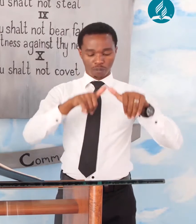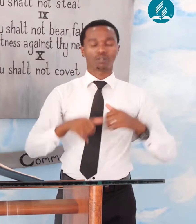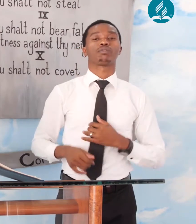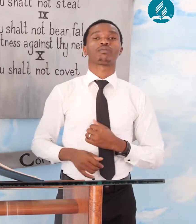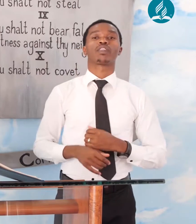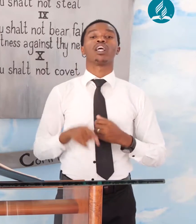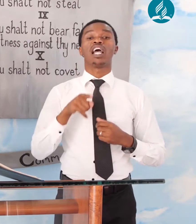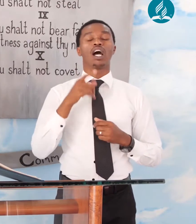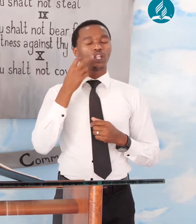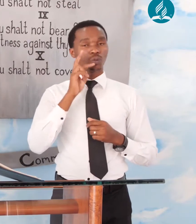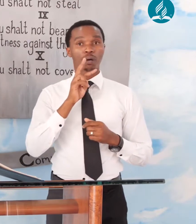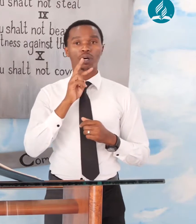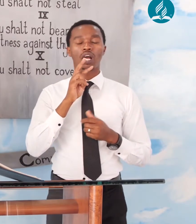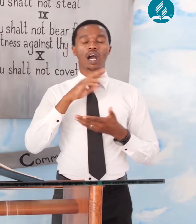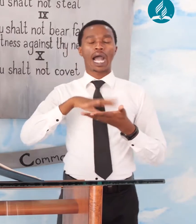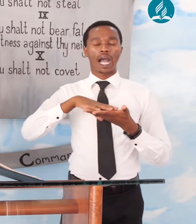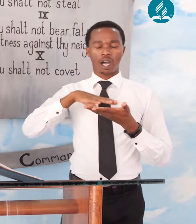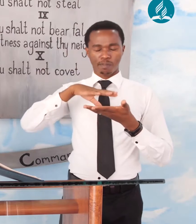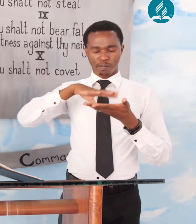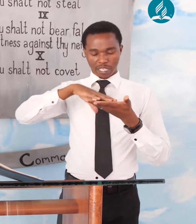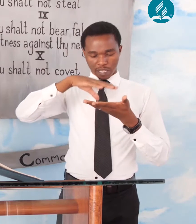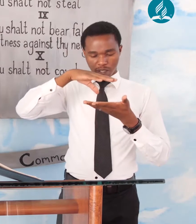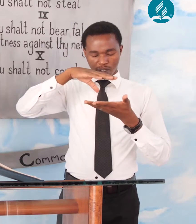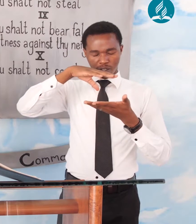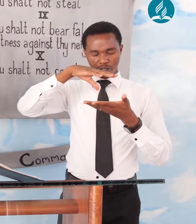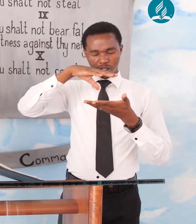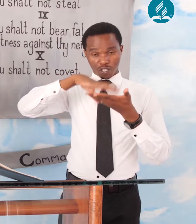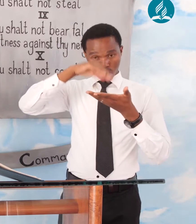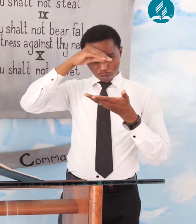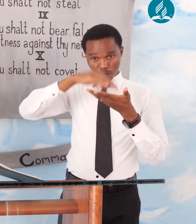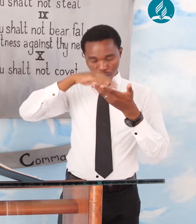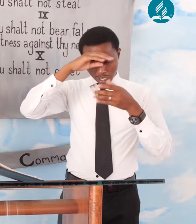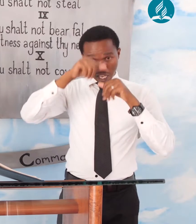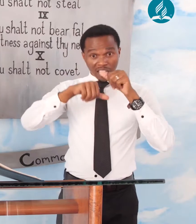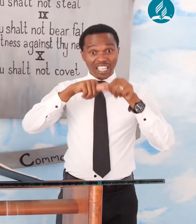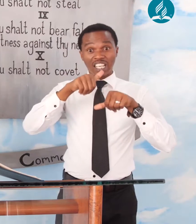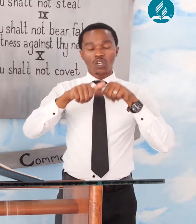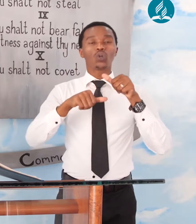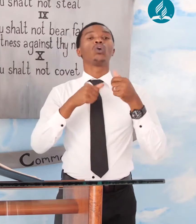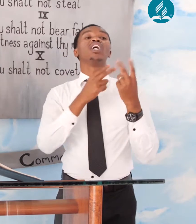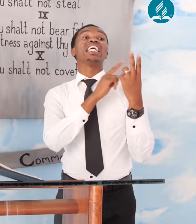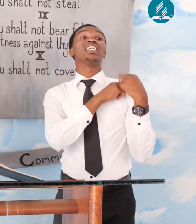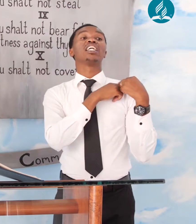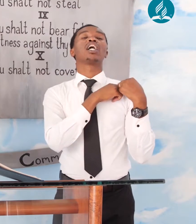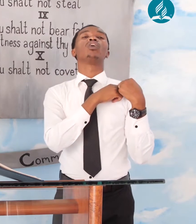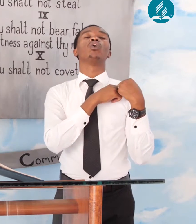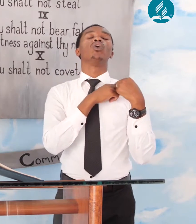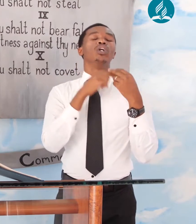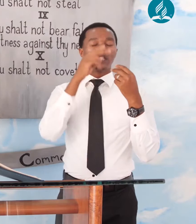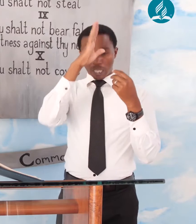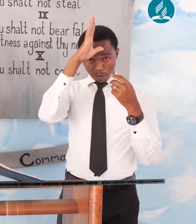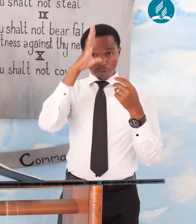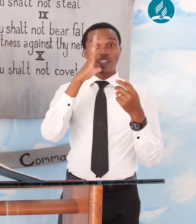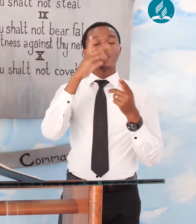hari somo dukuramo yuko inshingano zo kurera z'umubyeyi wubaha Imana zisumba